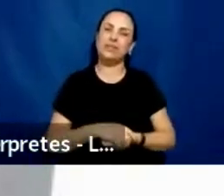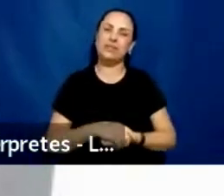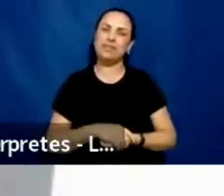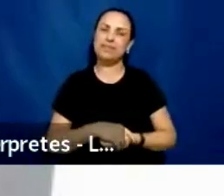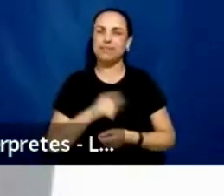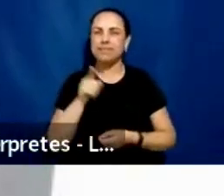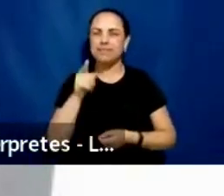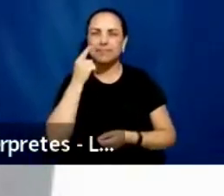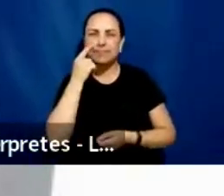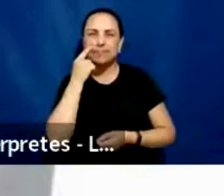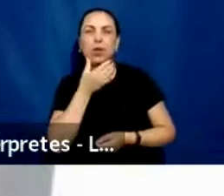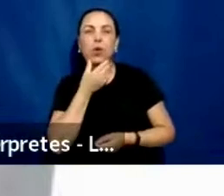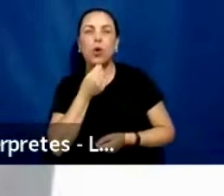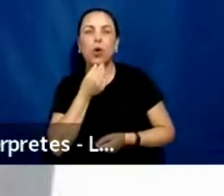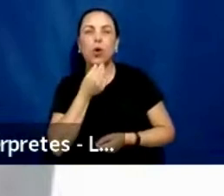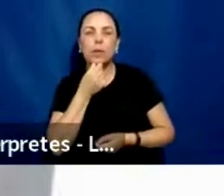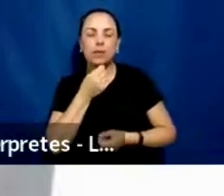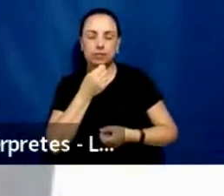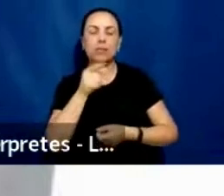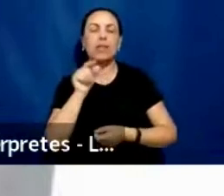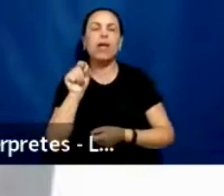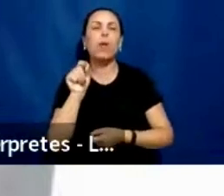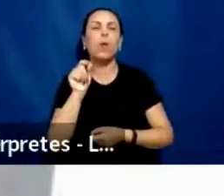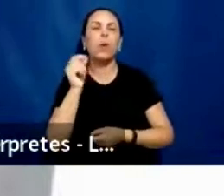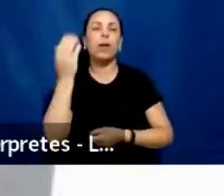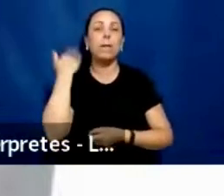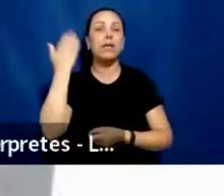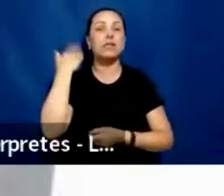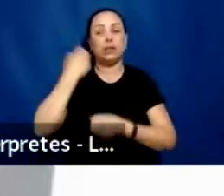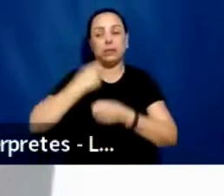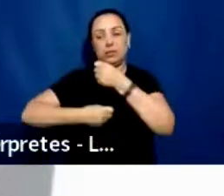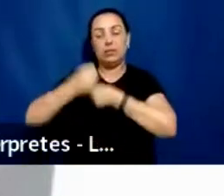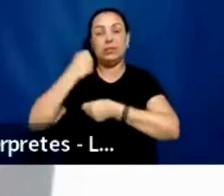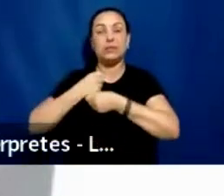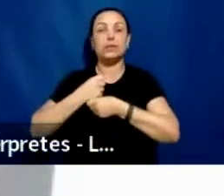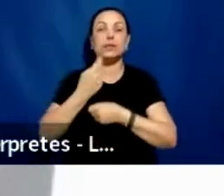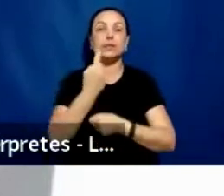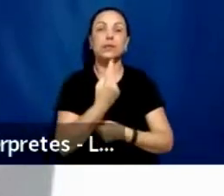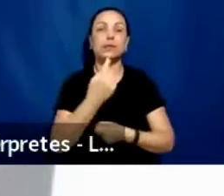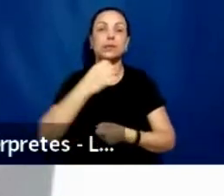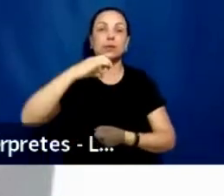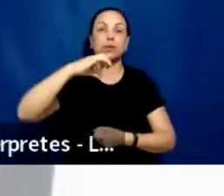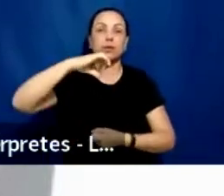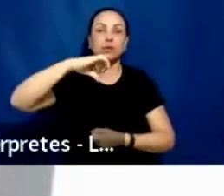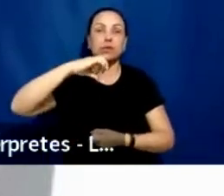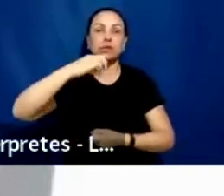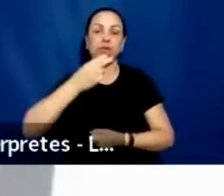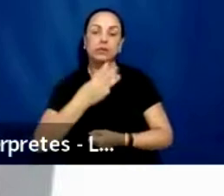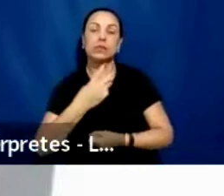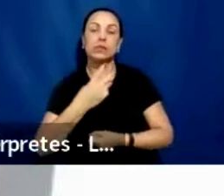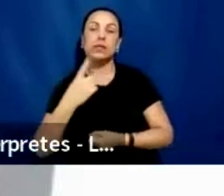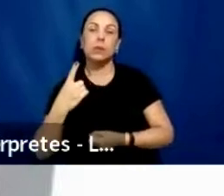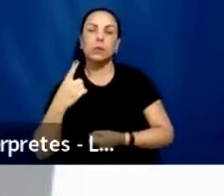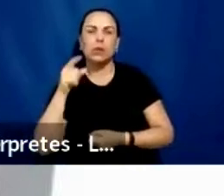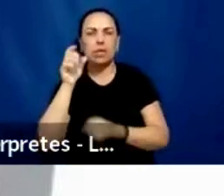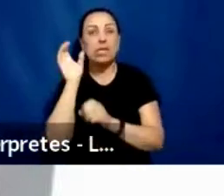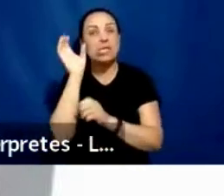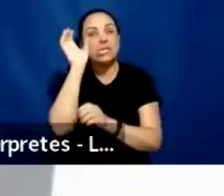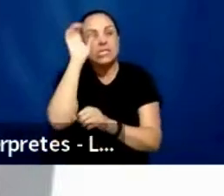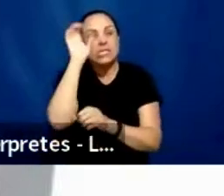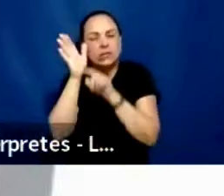de 1931 sobre o metabolismo dos tumores. Ele mostrou para nós que todas as